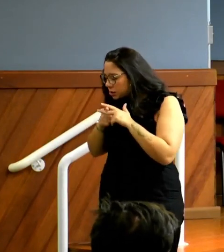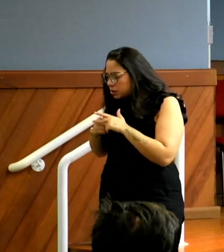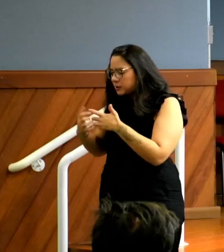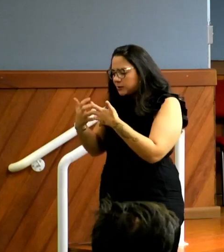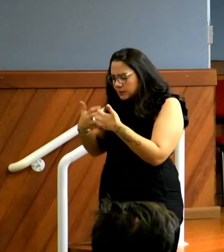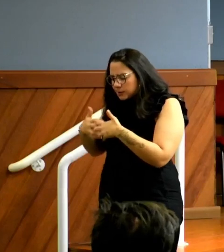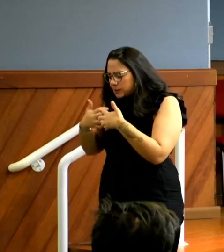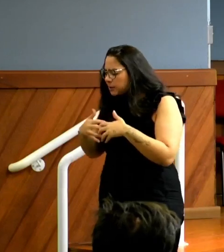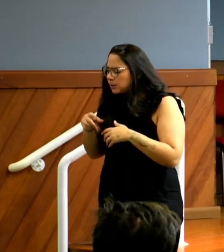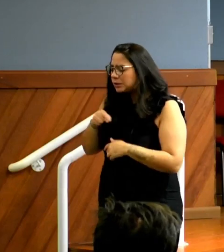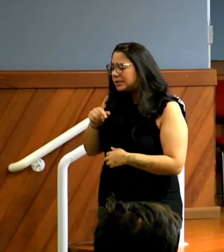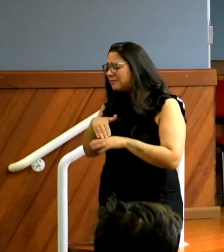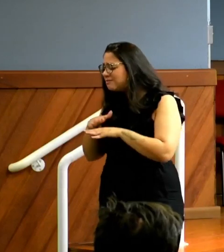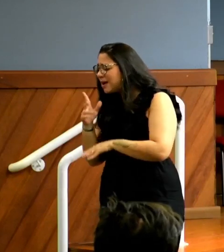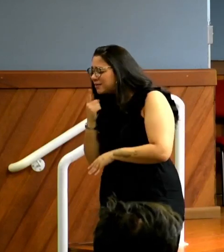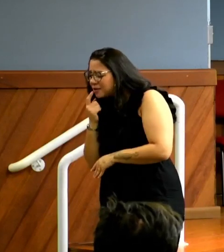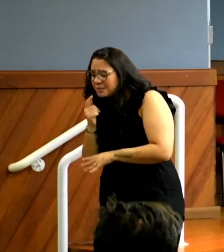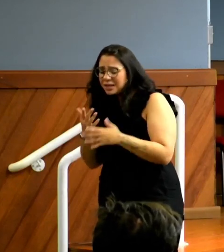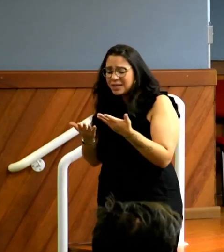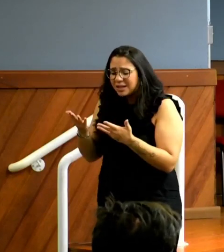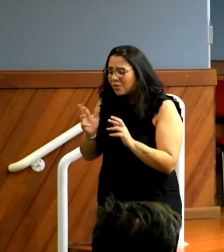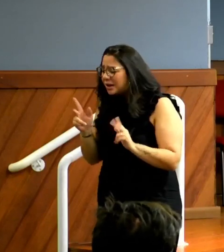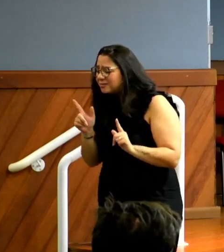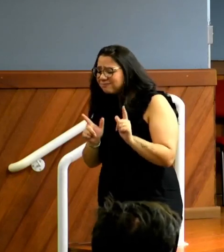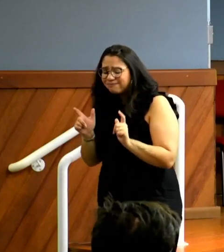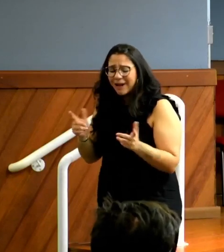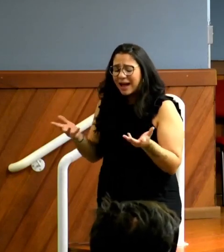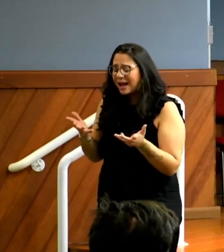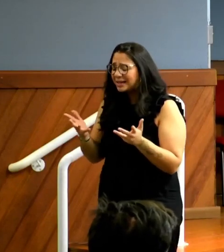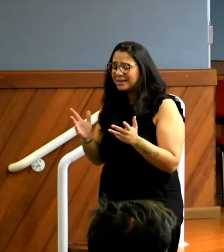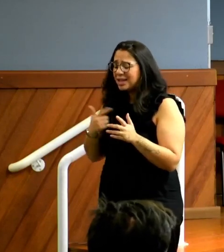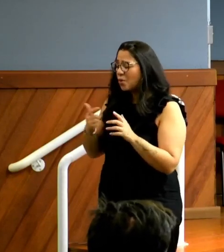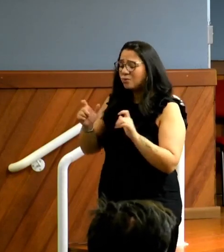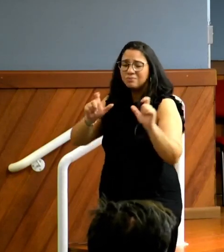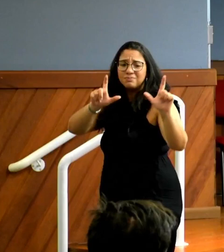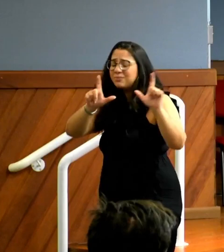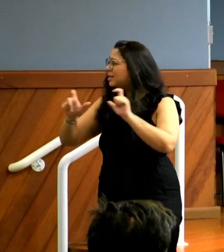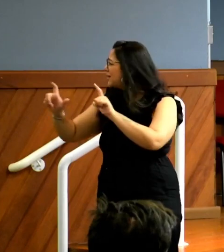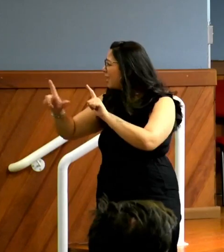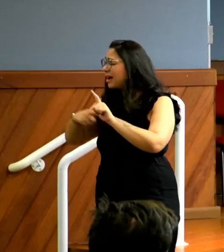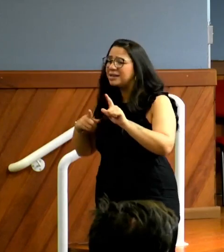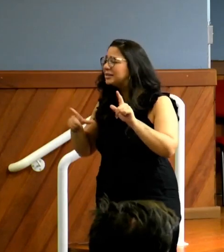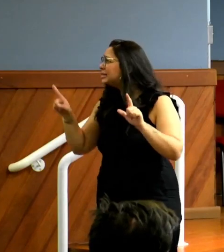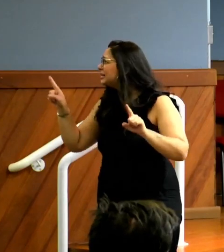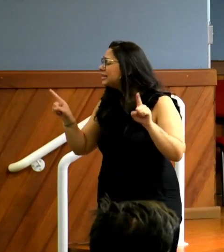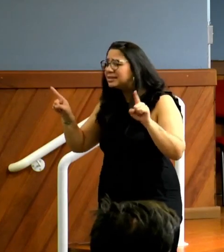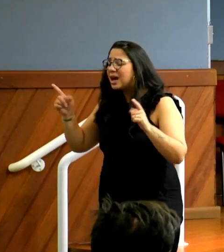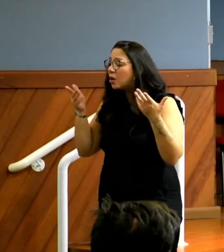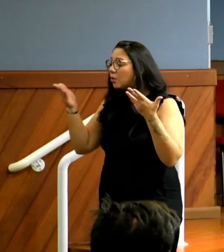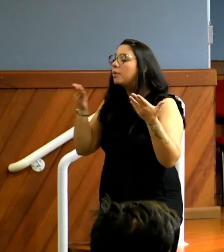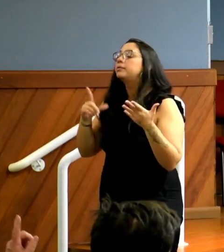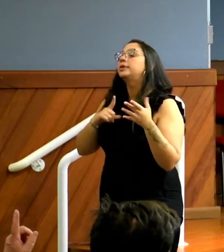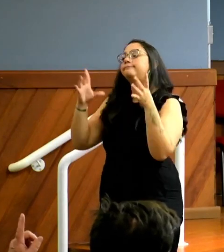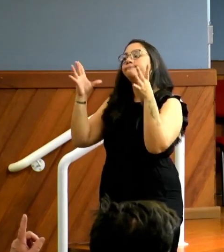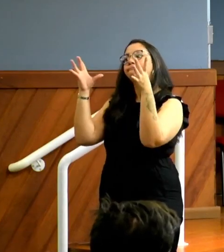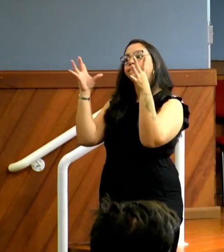olha o analógico e fala, não tá assim, e você olha na tela, aí você troca de tela, porque sua tela não está regulada. Tem muita coisa por